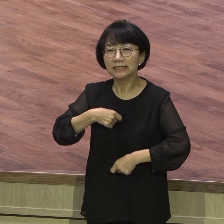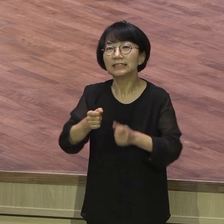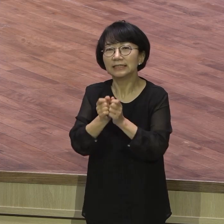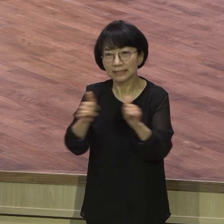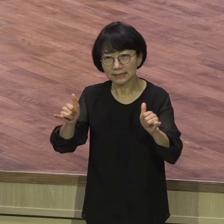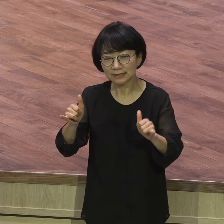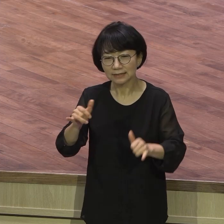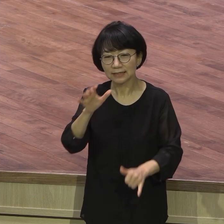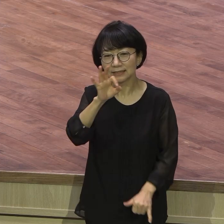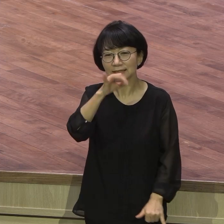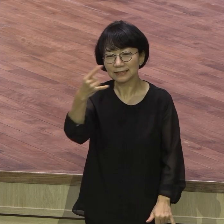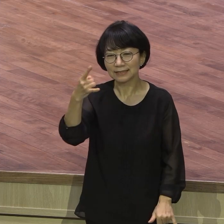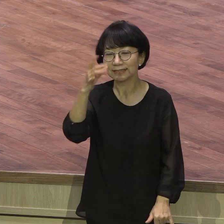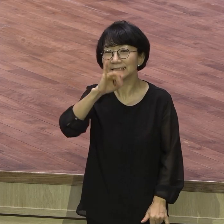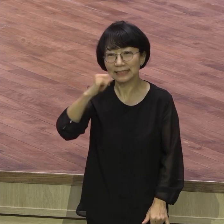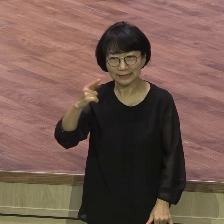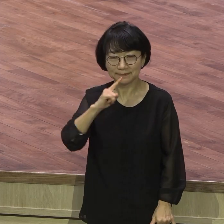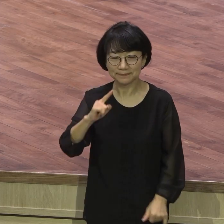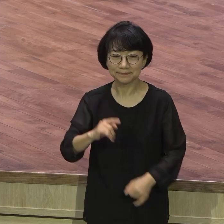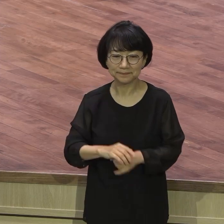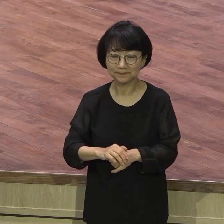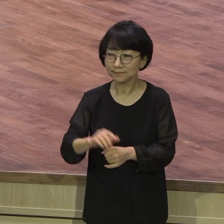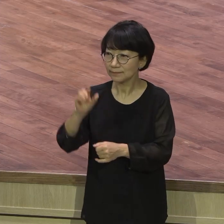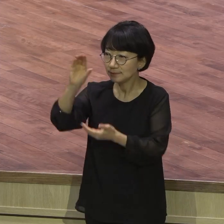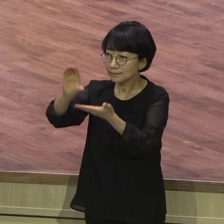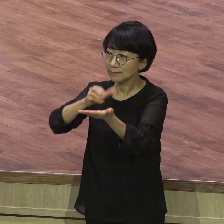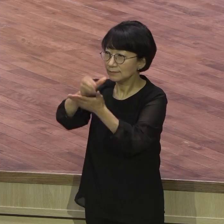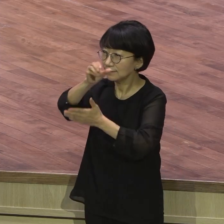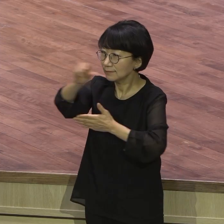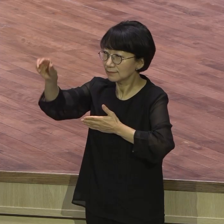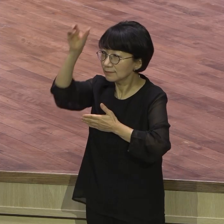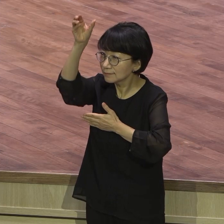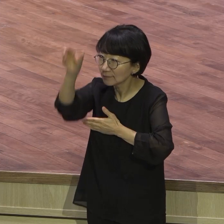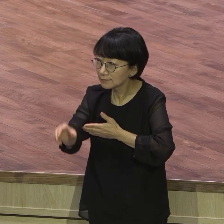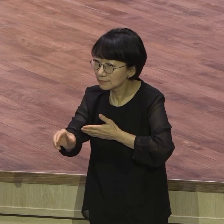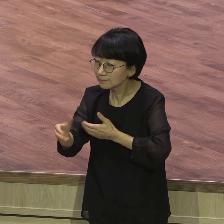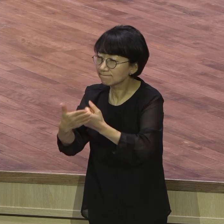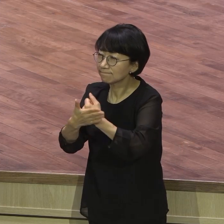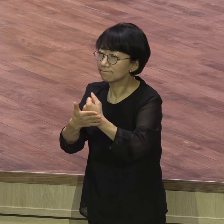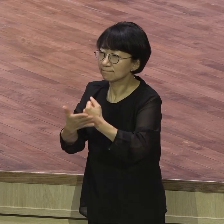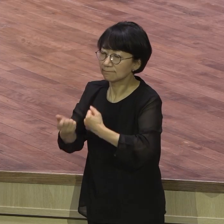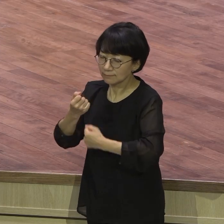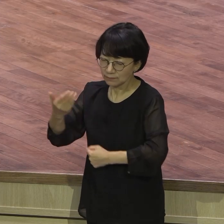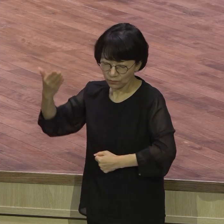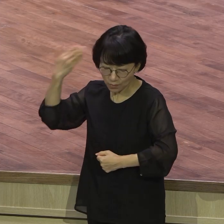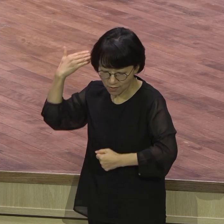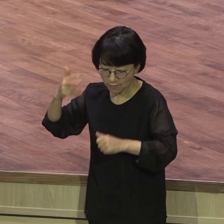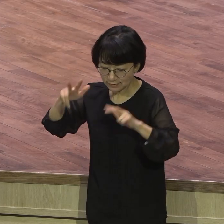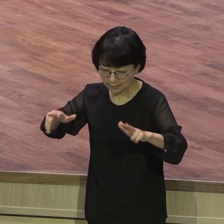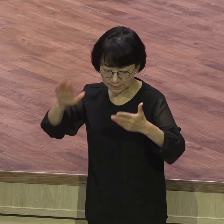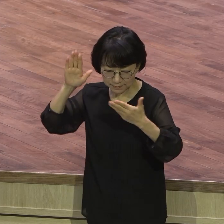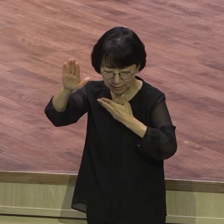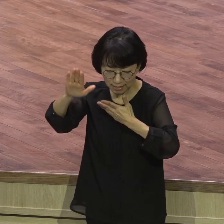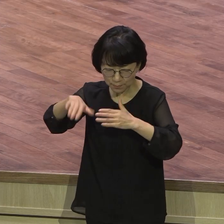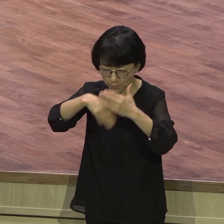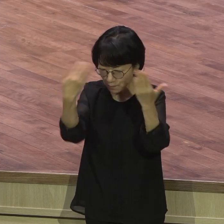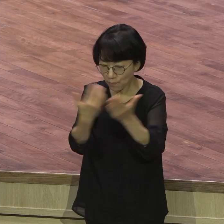그리토의 십자가로 모든 나의 죄를 과거 현재 미래까지 싹 다 송양받았다.